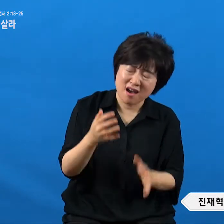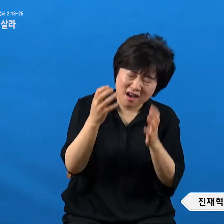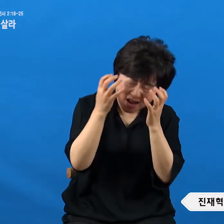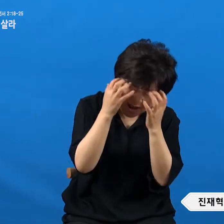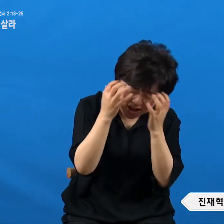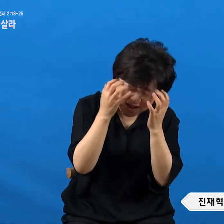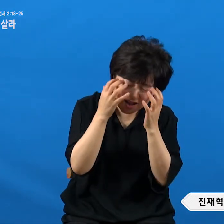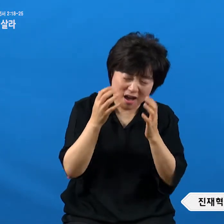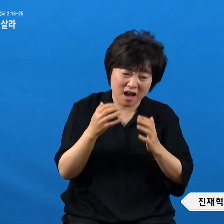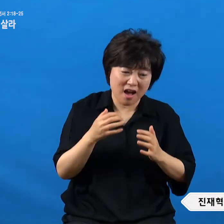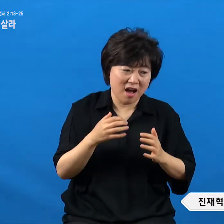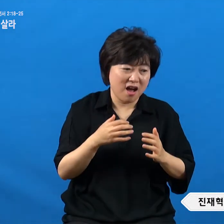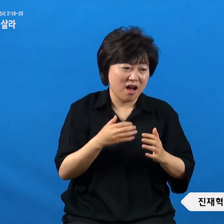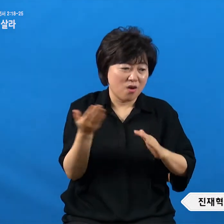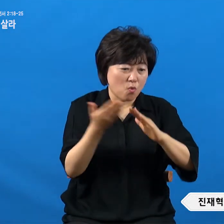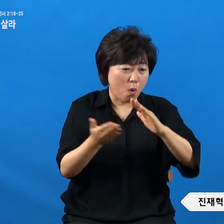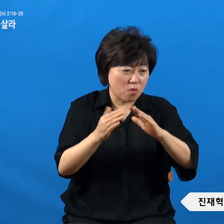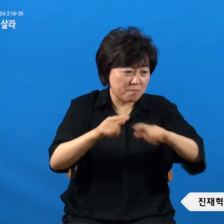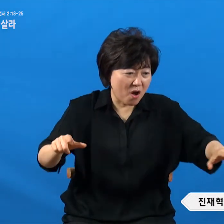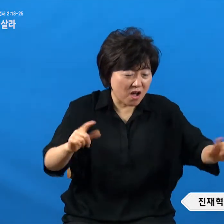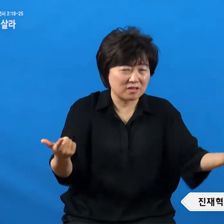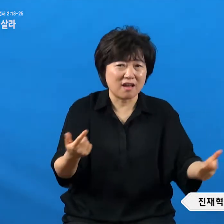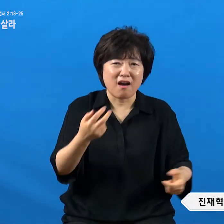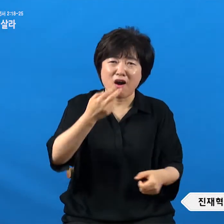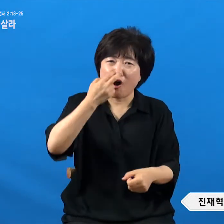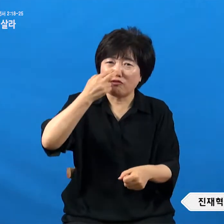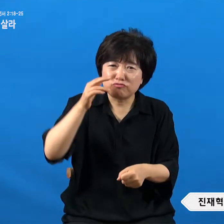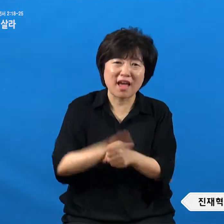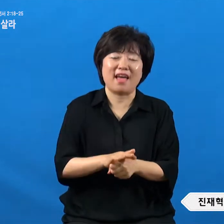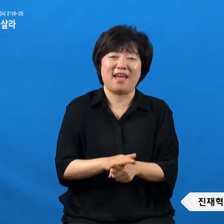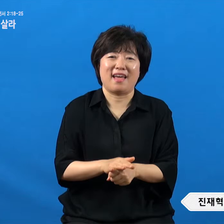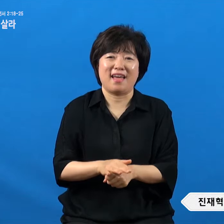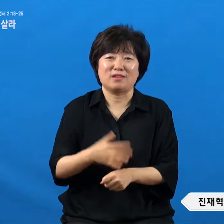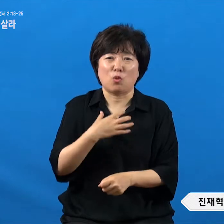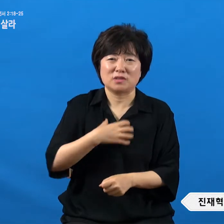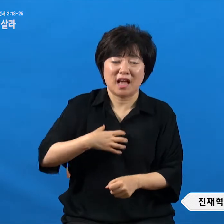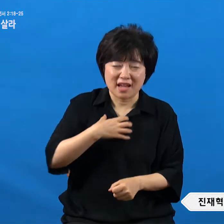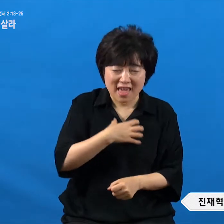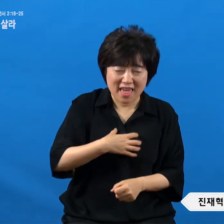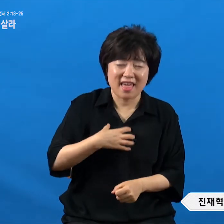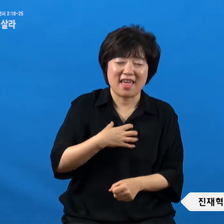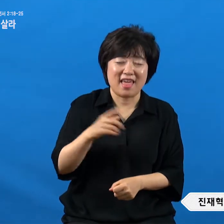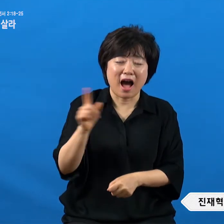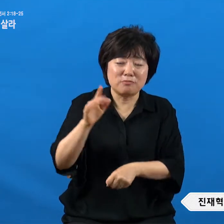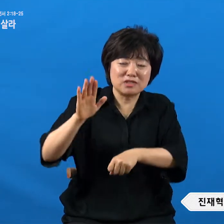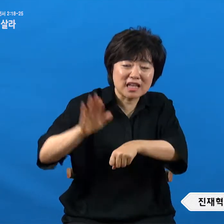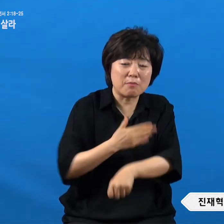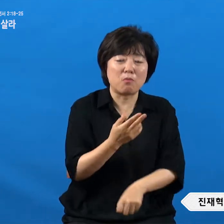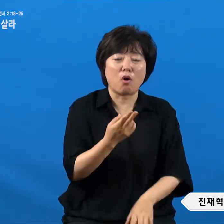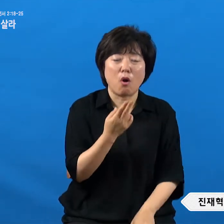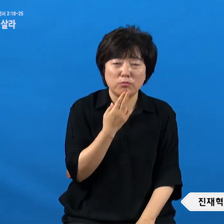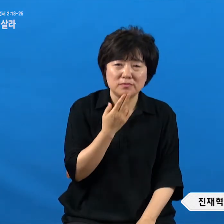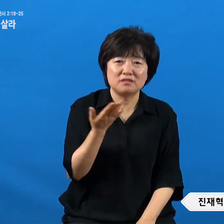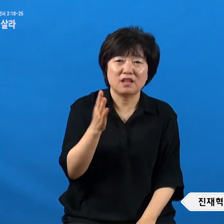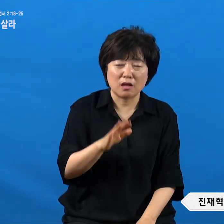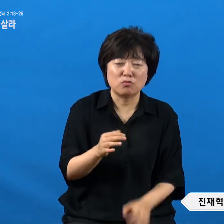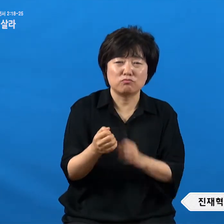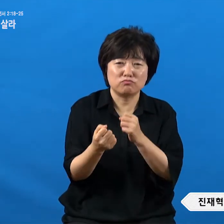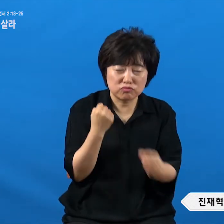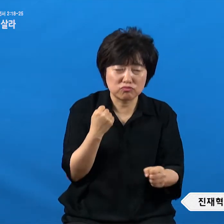닥칩니다. 불공평합니다. 제대로 있지 않습니다. 바로 그렇게 아무 잘못이